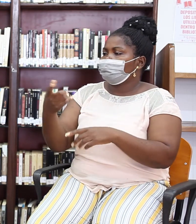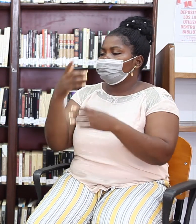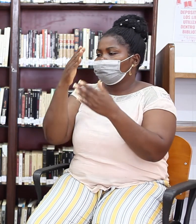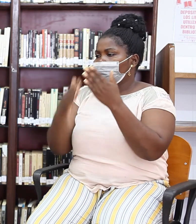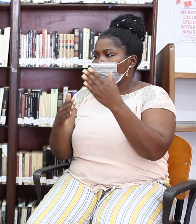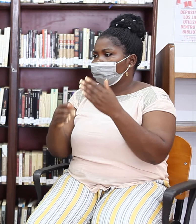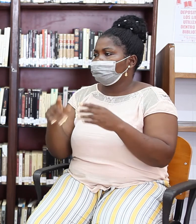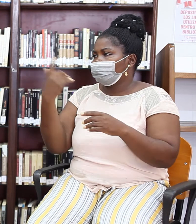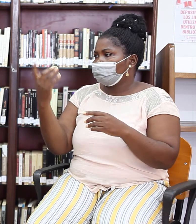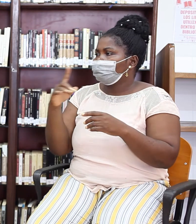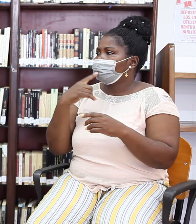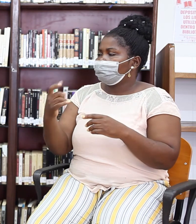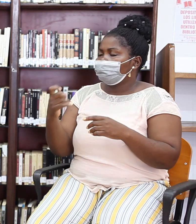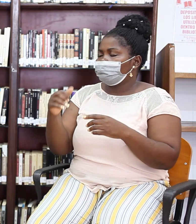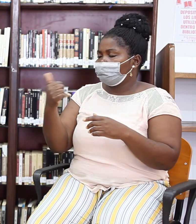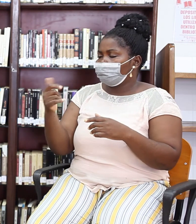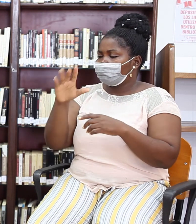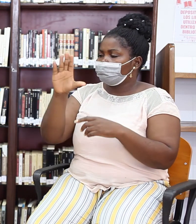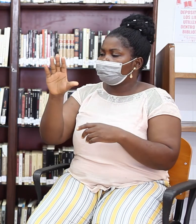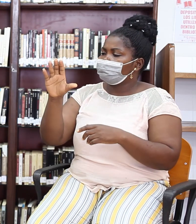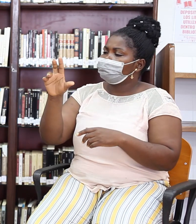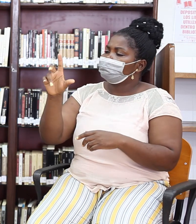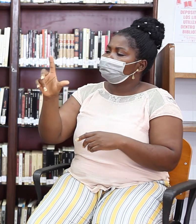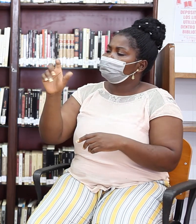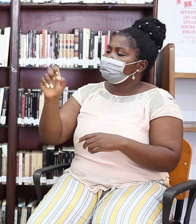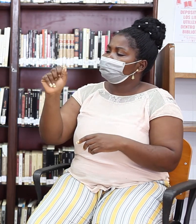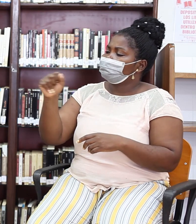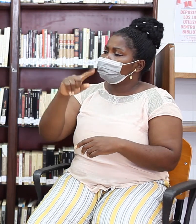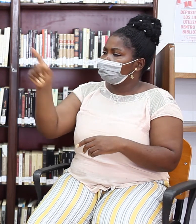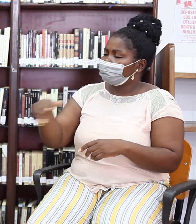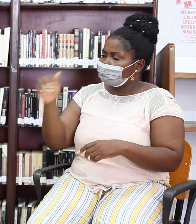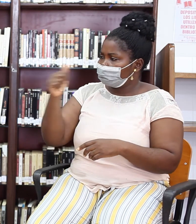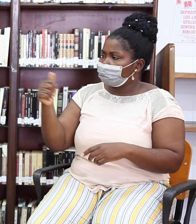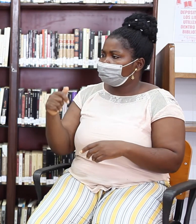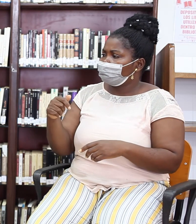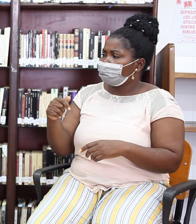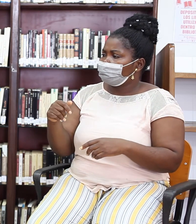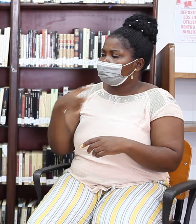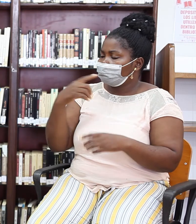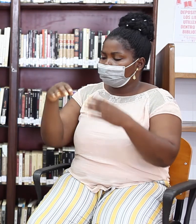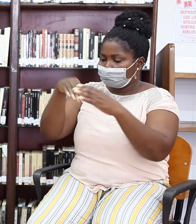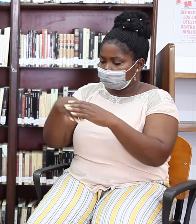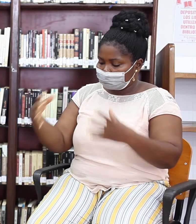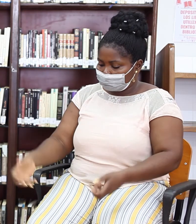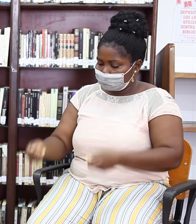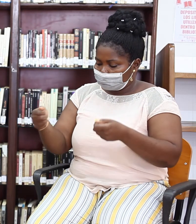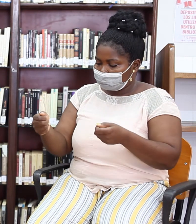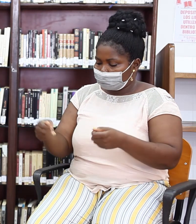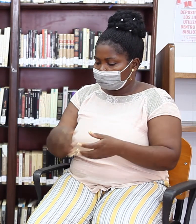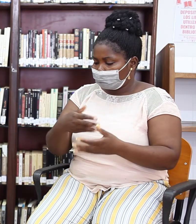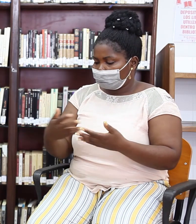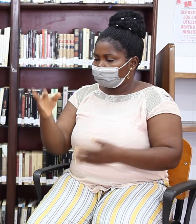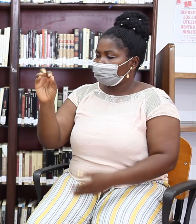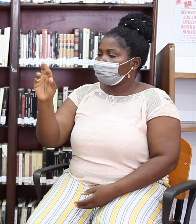cortó. Pensaba que nadie se daría cuenta. Safusa enrolló las bolsas de oro en